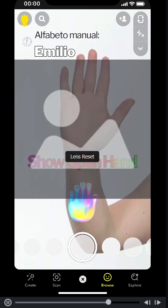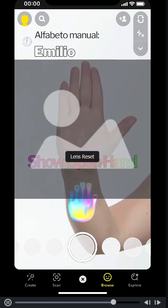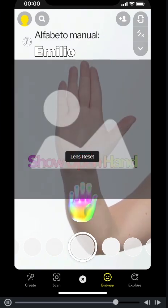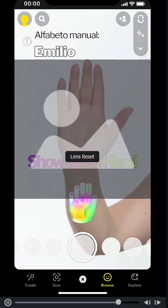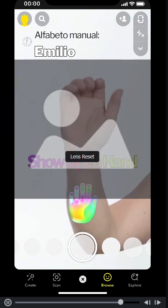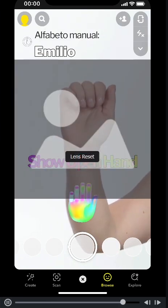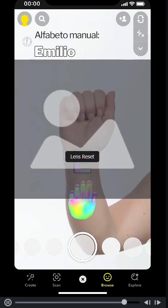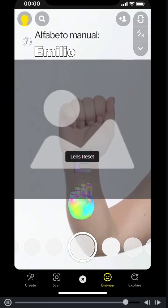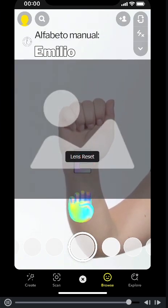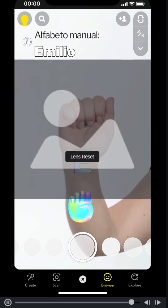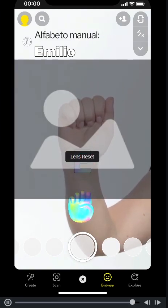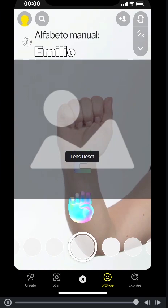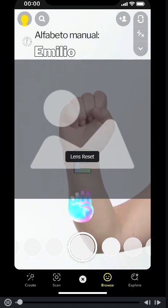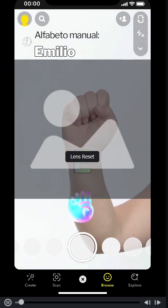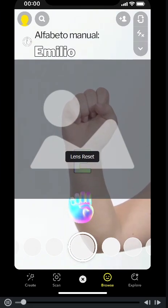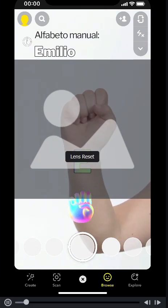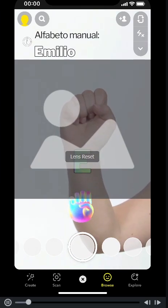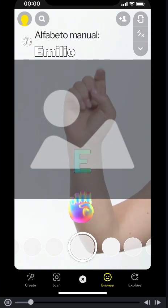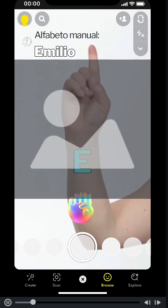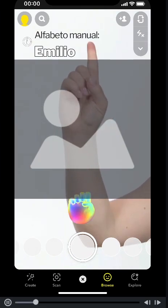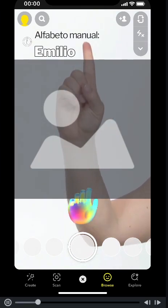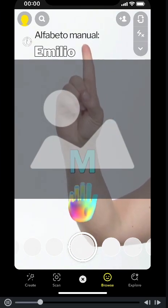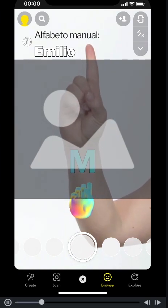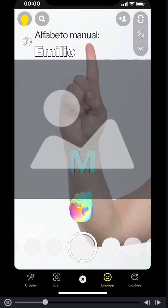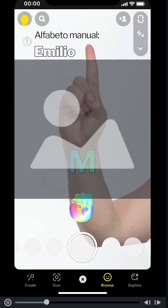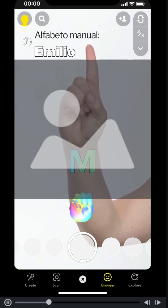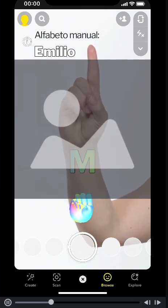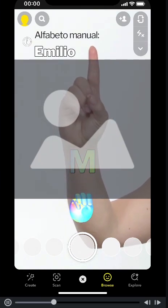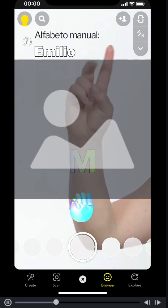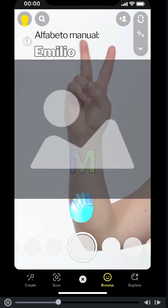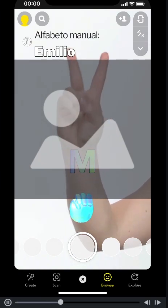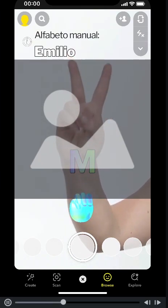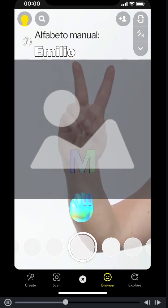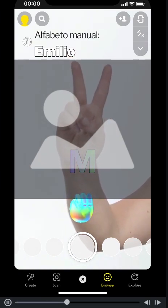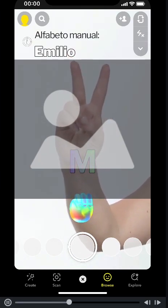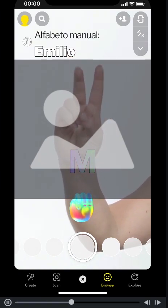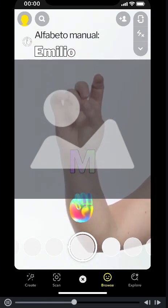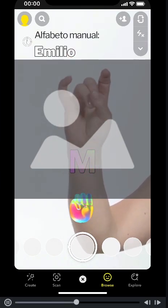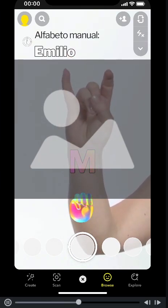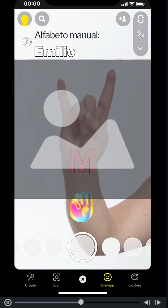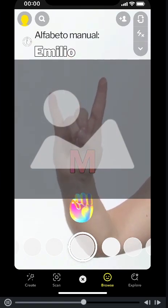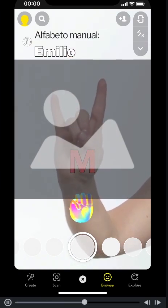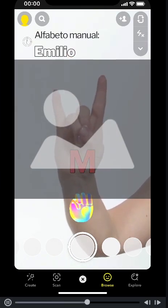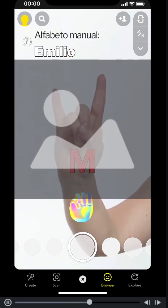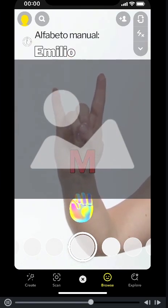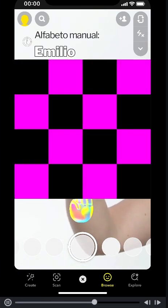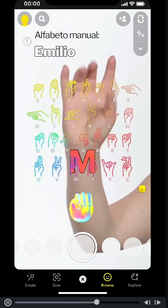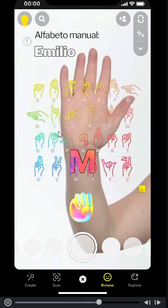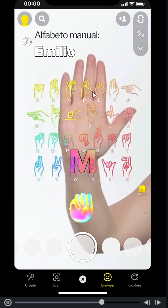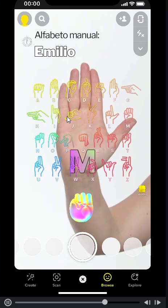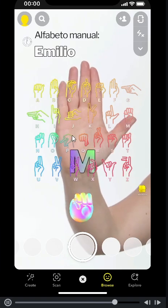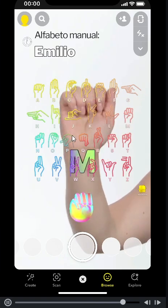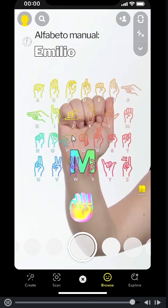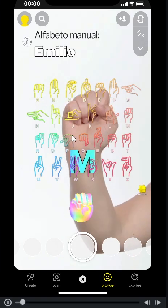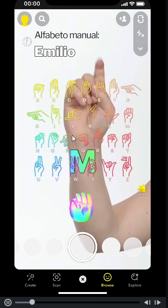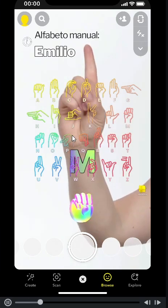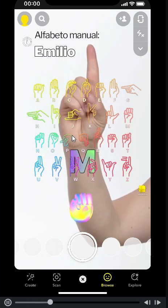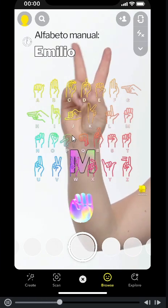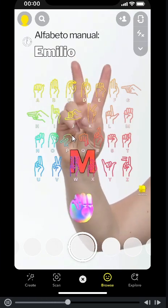Como textura, utilizaremos un elemento que viene dentro de la plantilla. Este es el alfabeto.